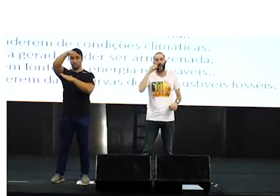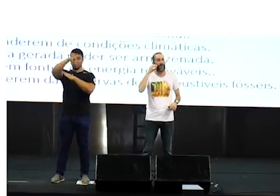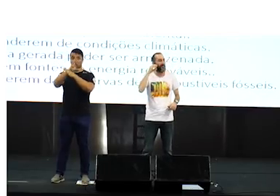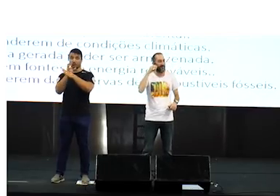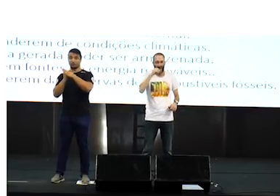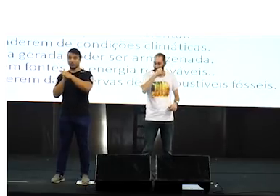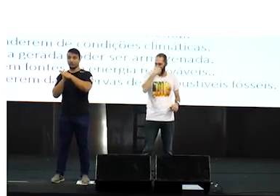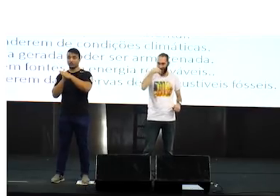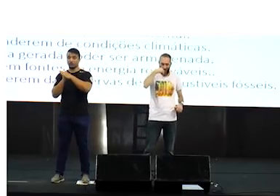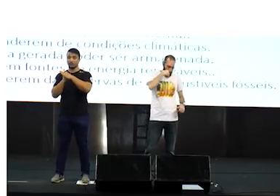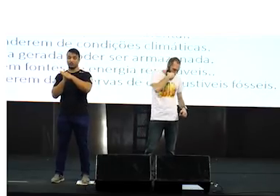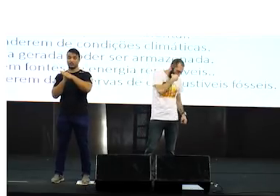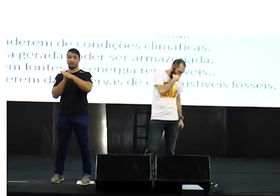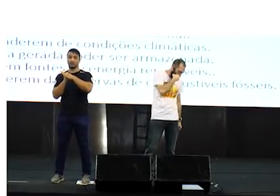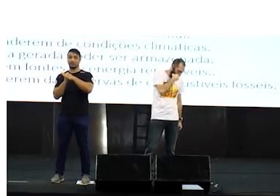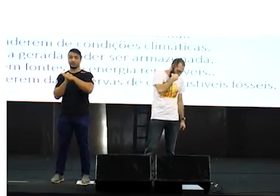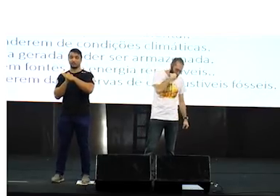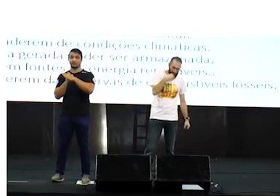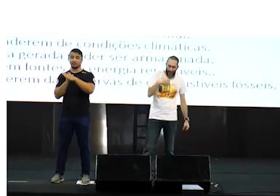Foi mal, hein?